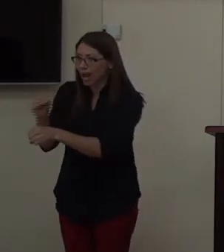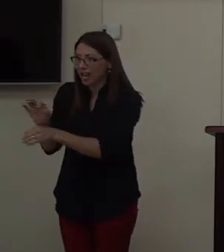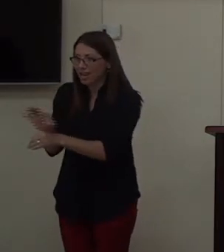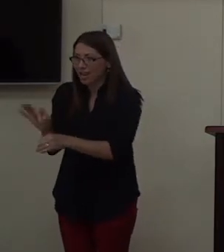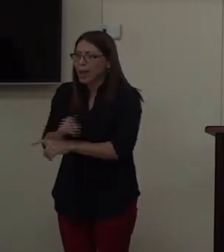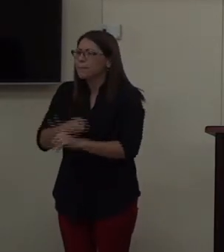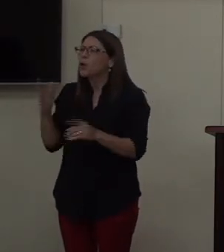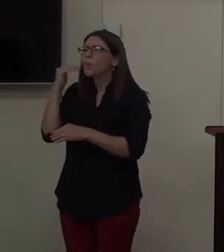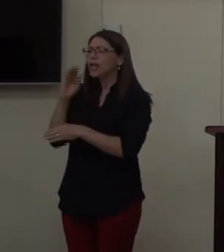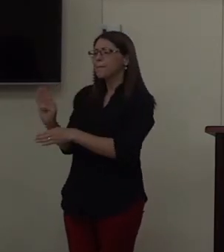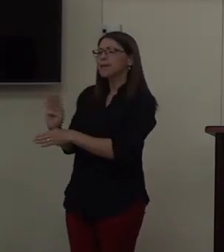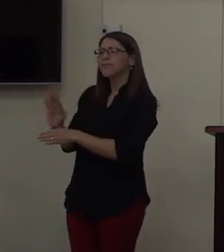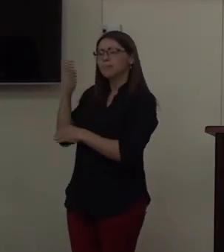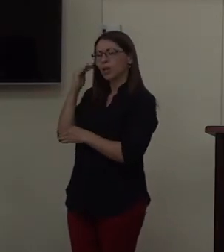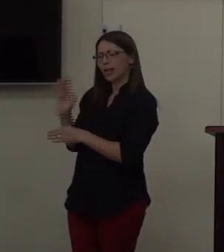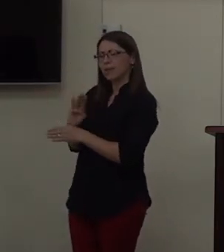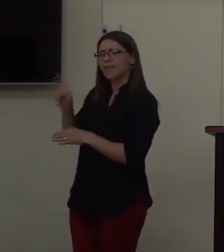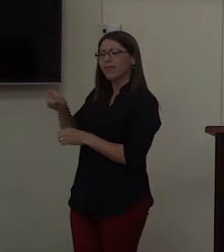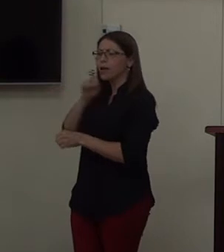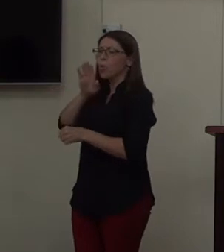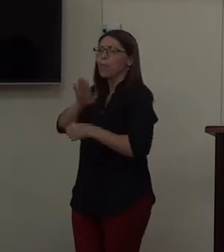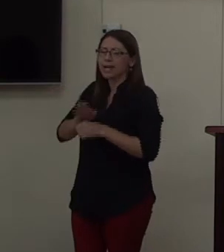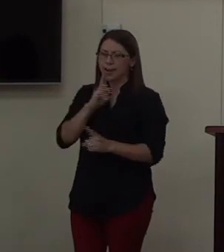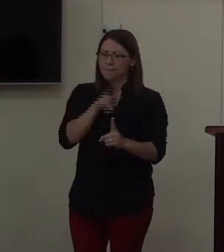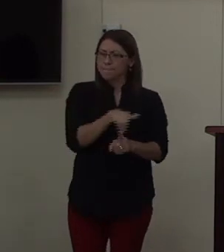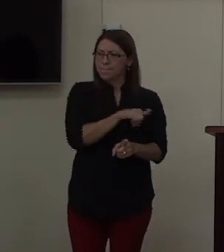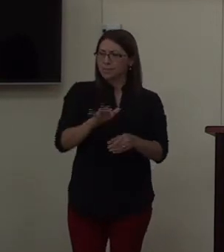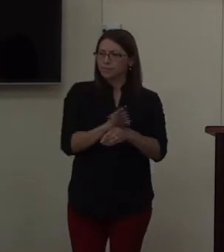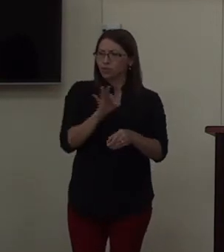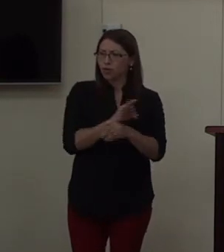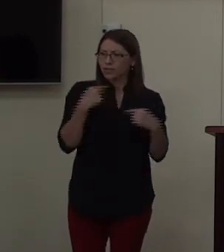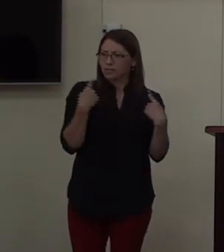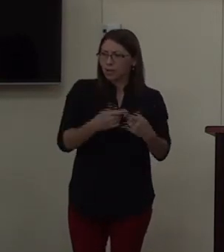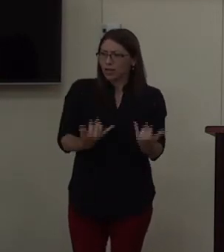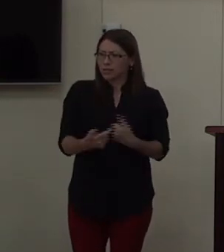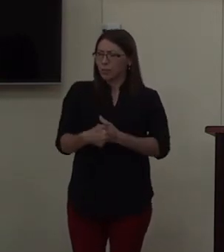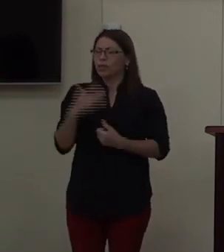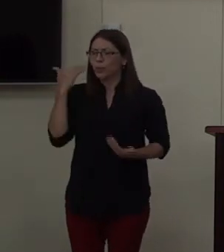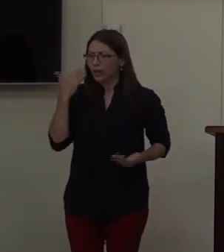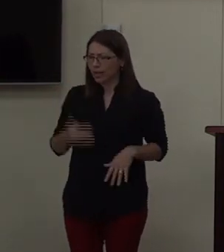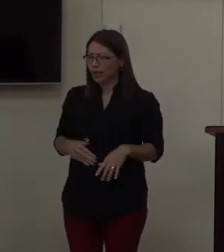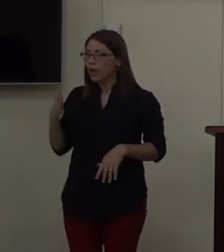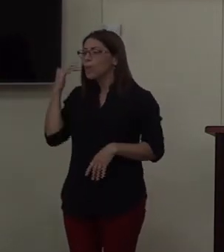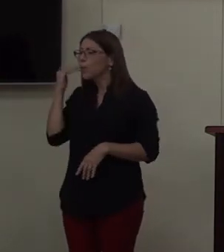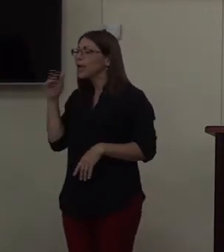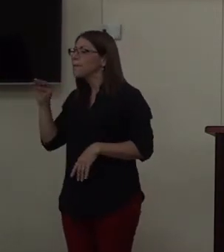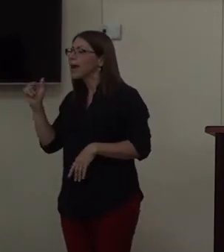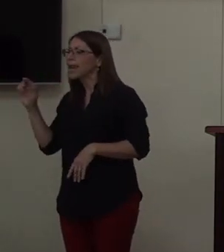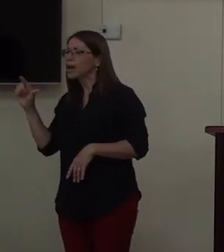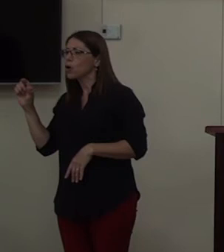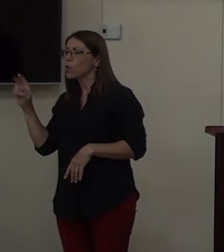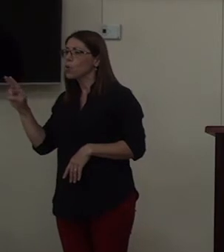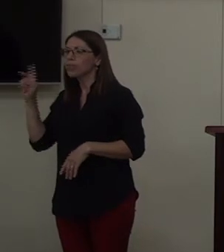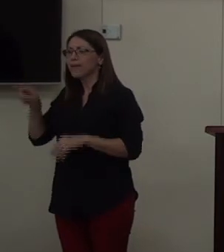por ejemplo, que cumplir las funciones que cumple el español en este momento? ¿Por qué el maleco tiene que expandirse